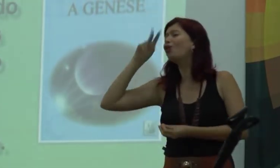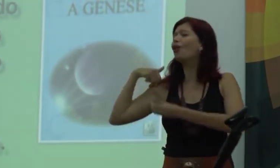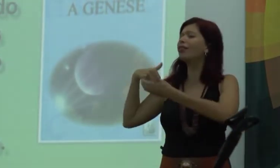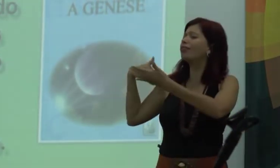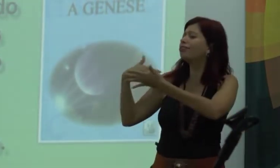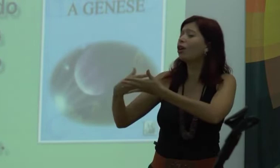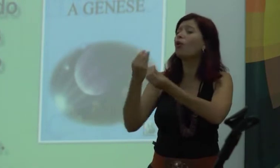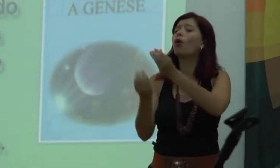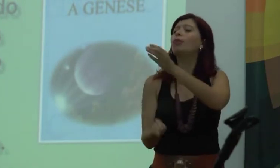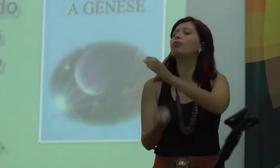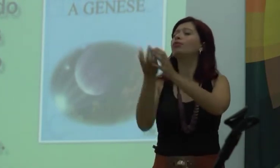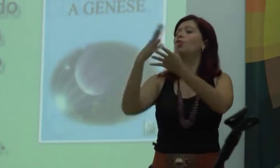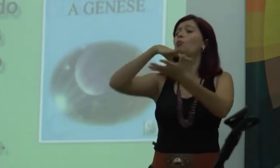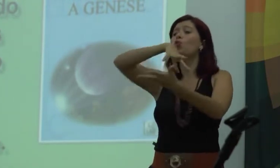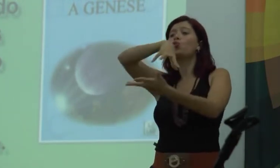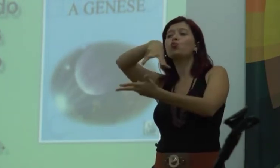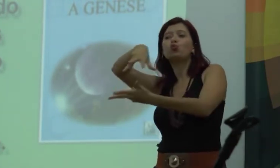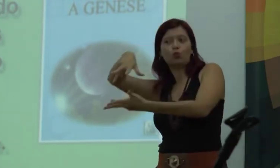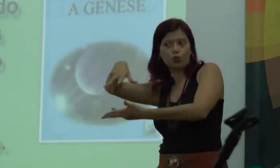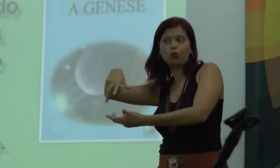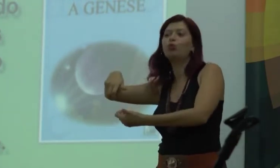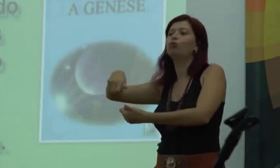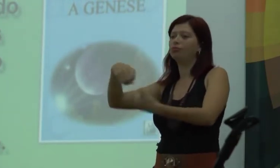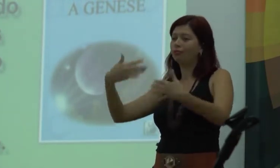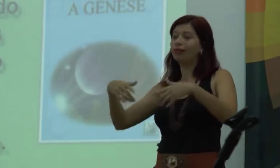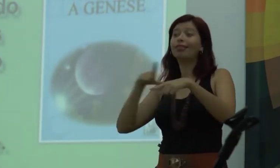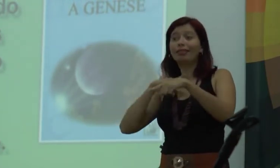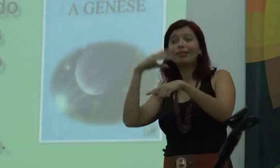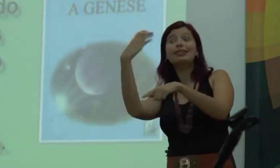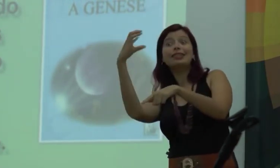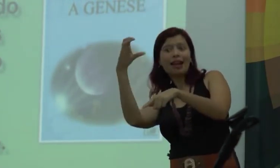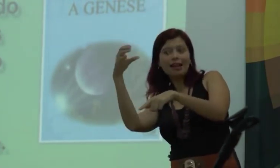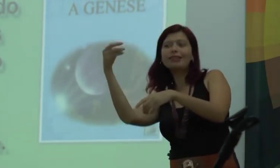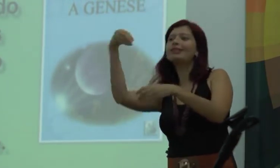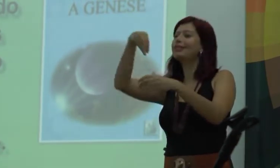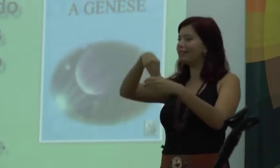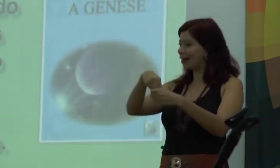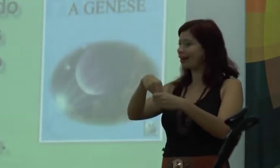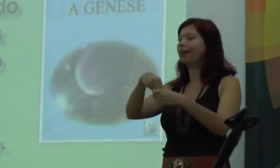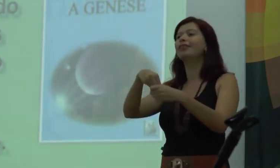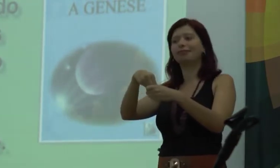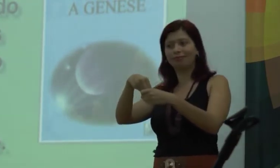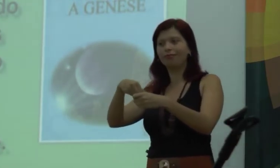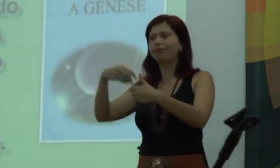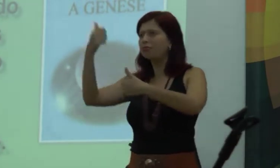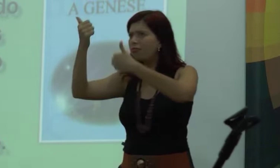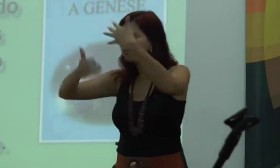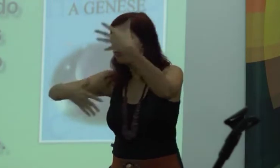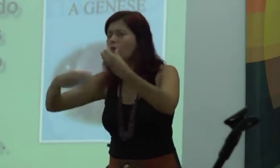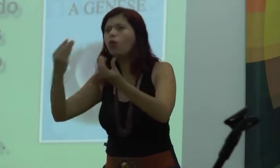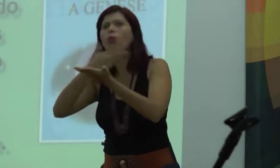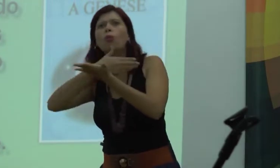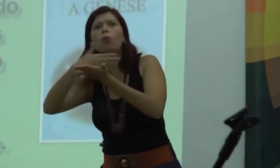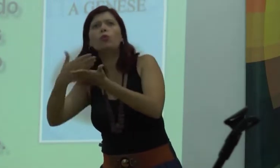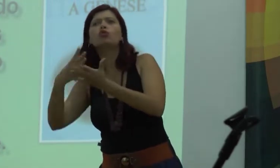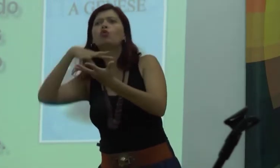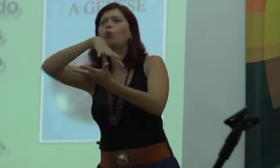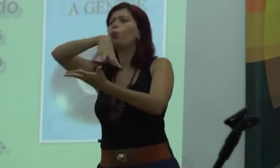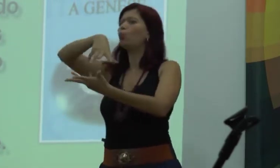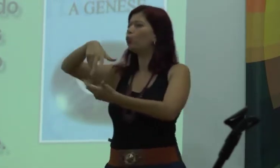a Gênese mostra a criação do mundo, né, diversas questões de ordem filosófica,